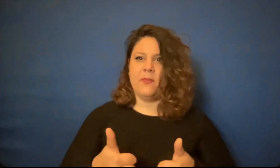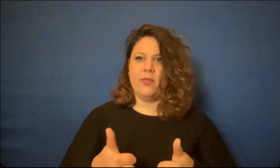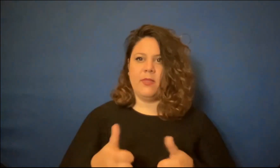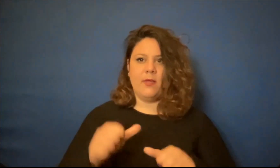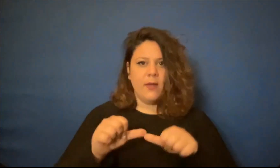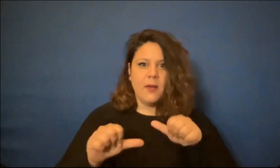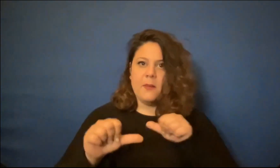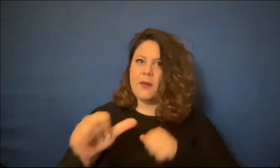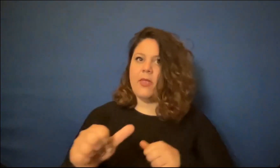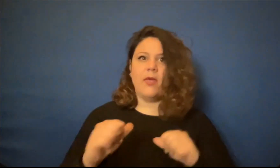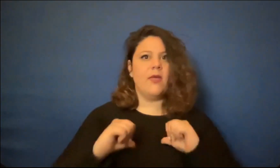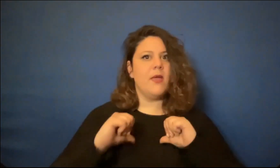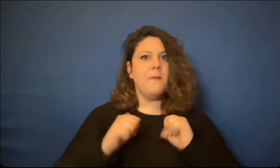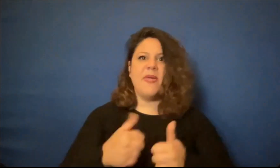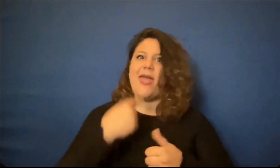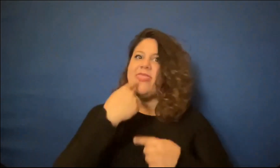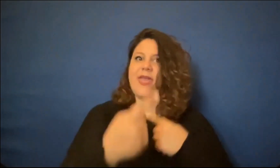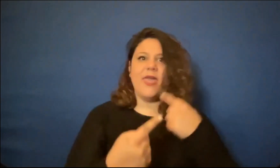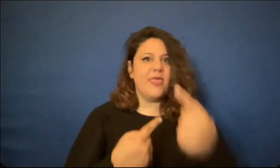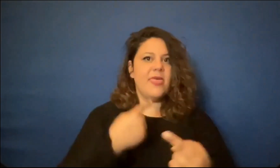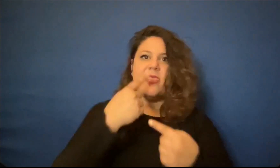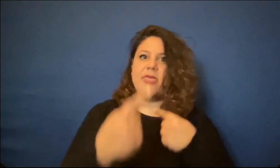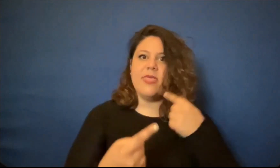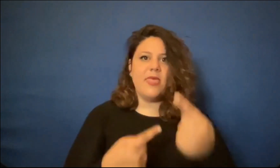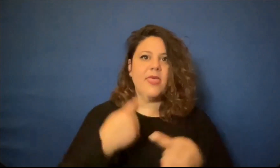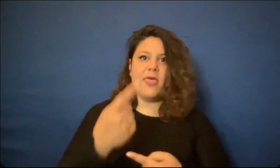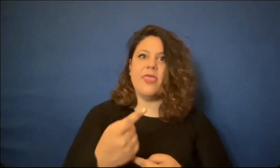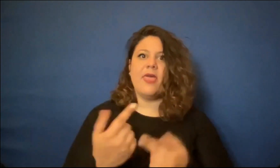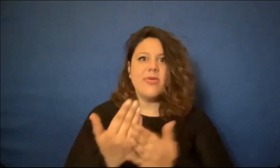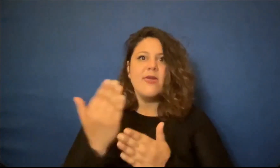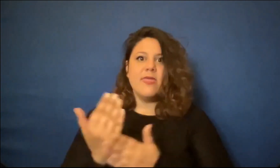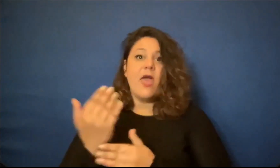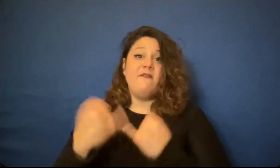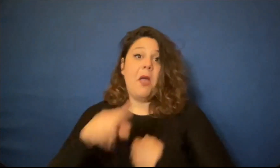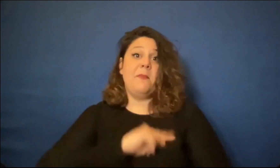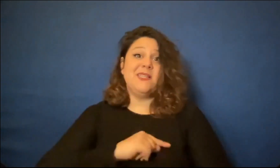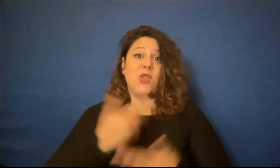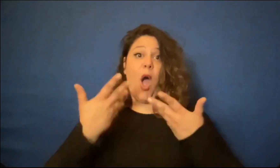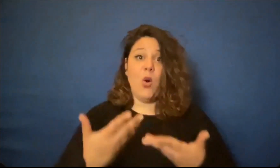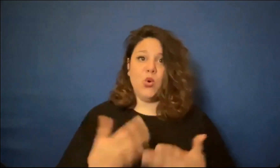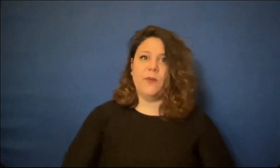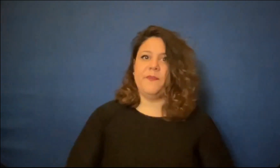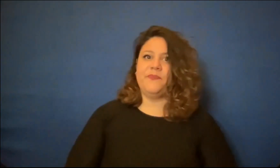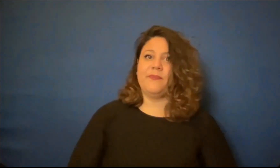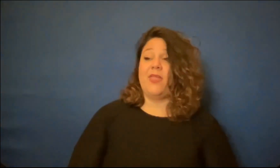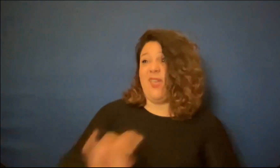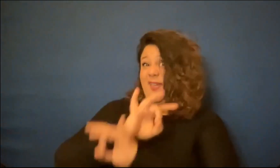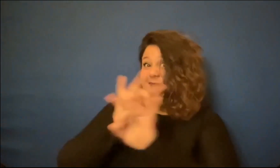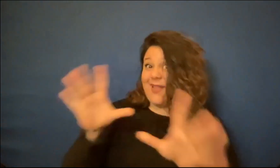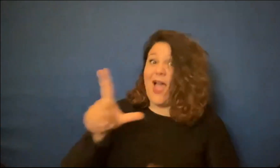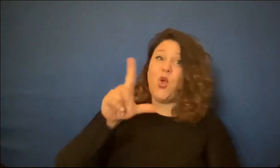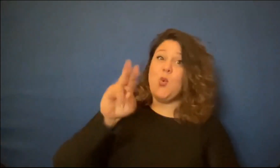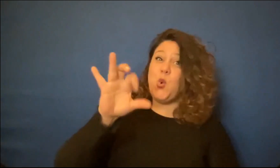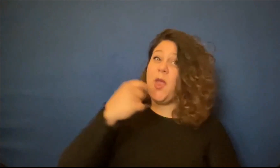empecé a comentar día a día, ya me sentí a gusto. Claro, como ha dicho Luis antes, que realmente es algo oculto, ¿no? Te ayudaron